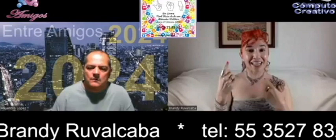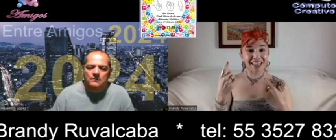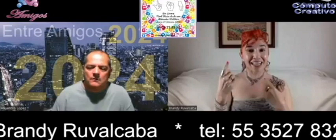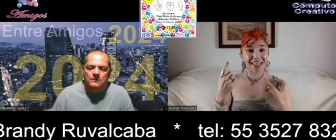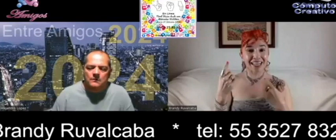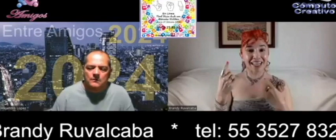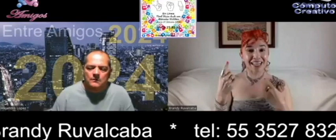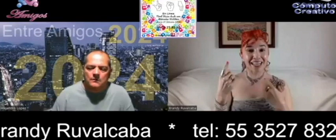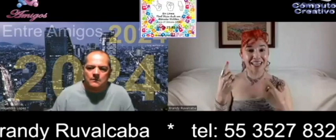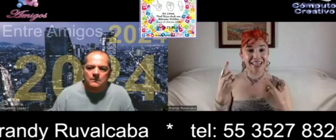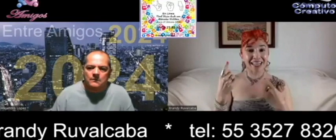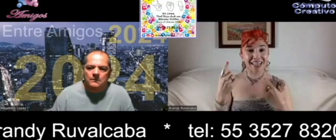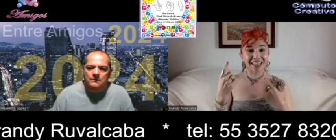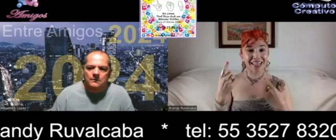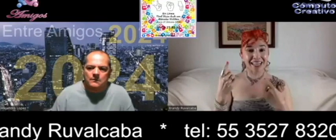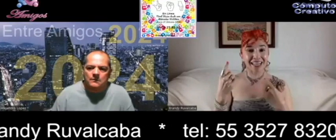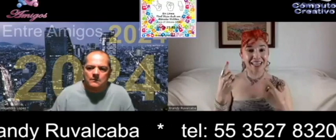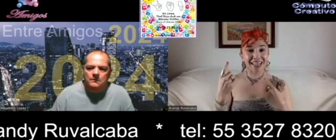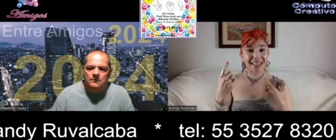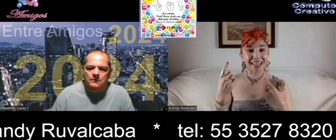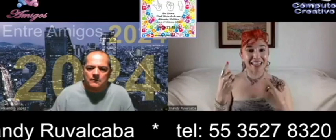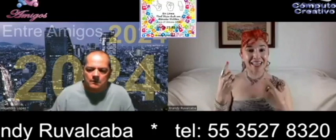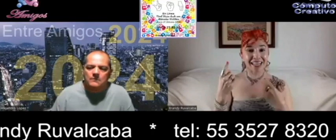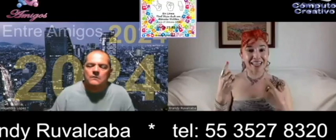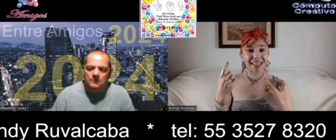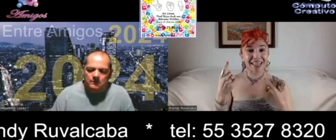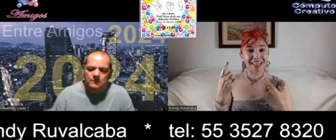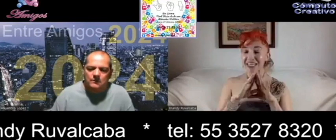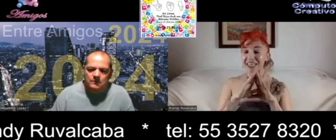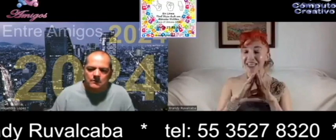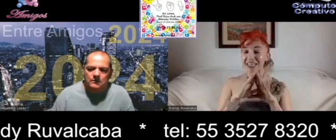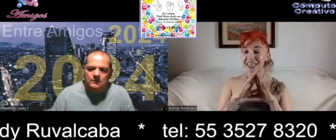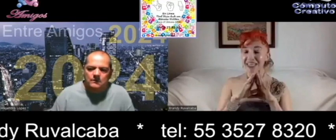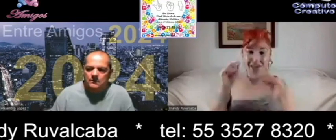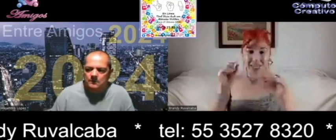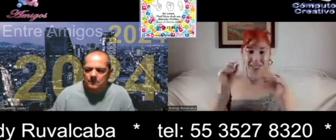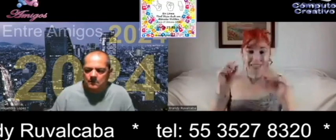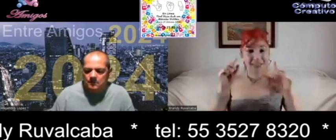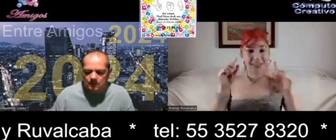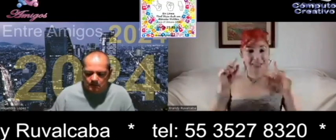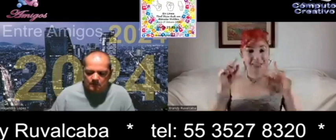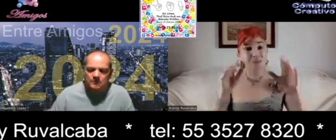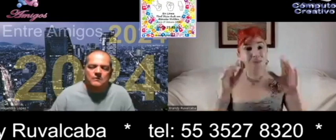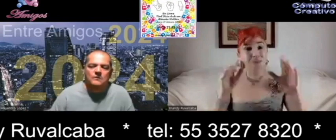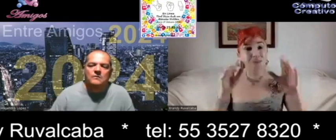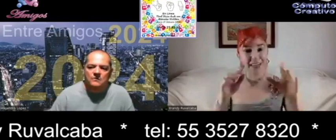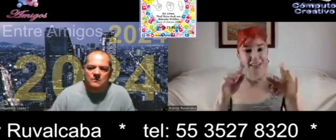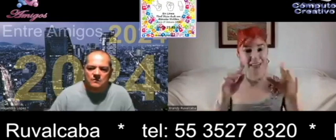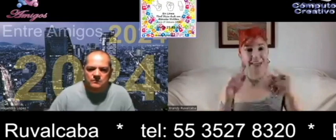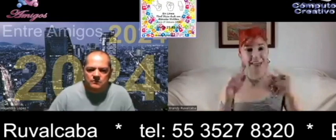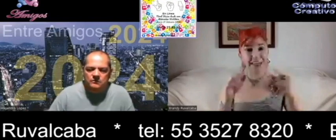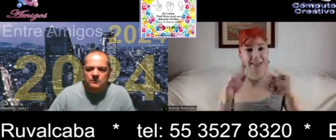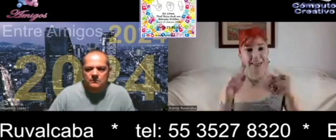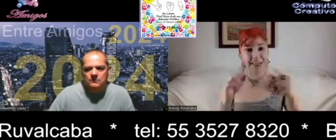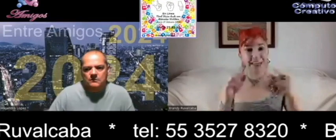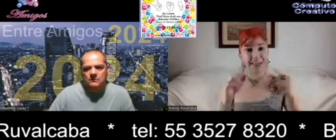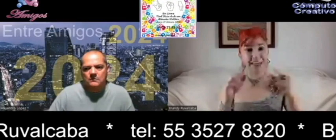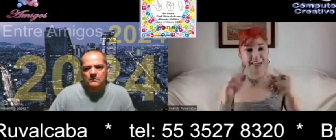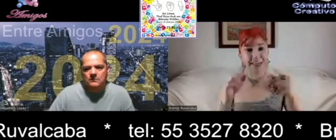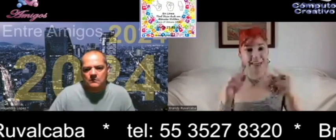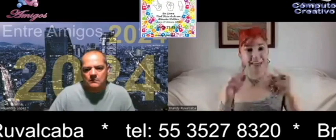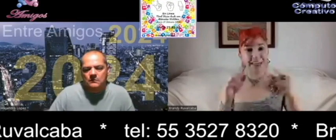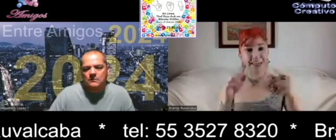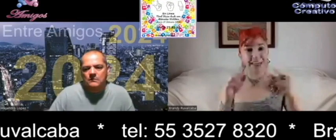mensaje, la ayudaste. ¿En qué condiciones se encontraba la persona? Pero gracias a tu mensaje,